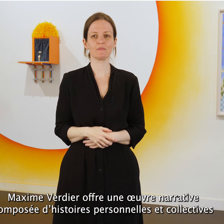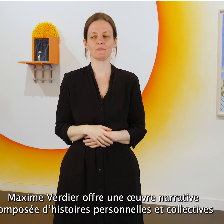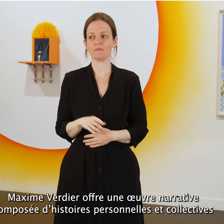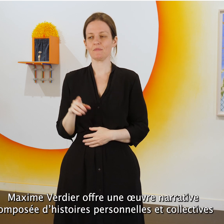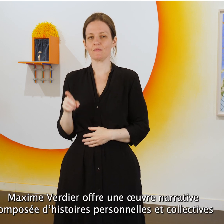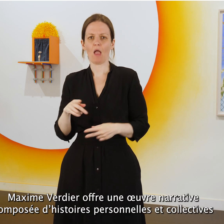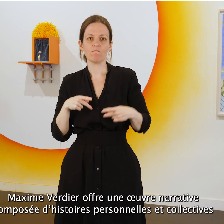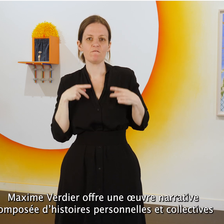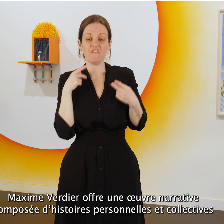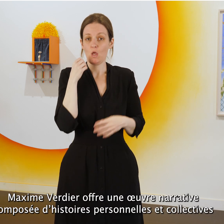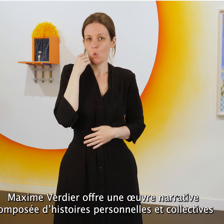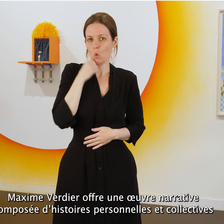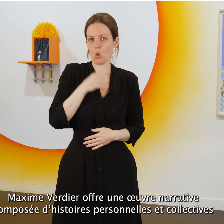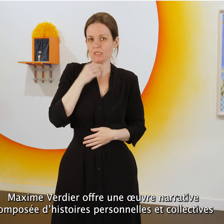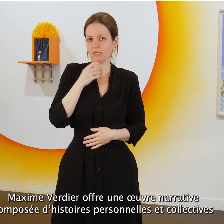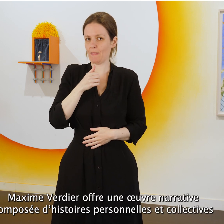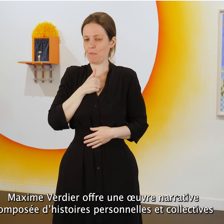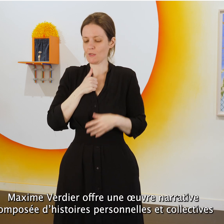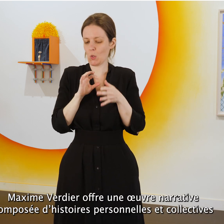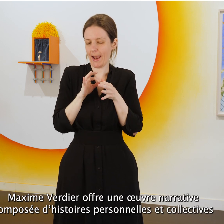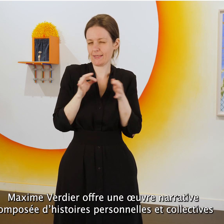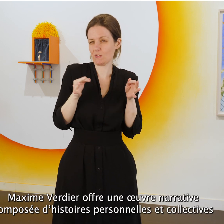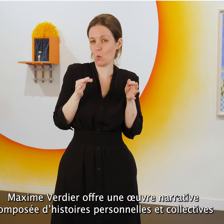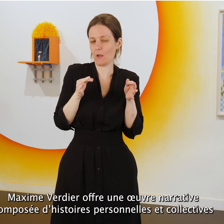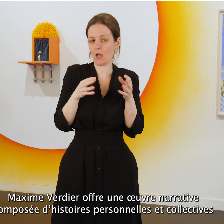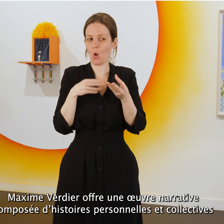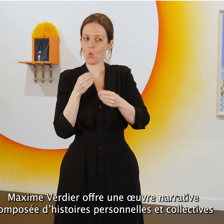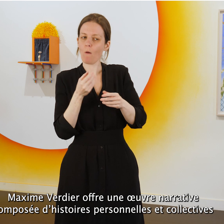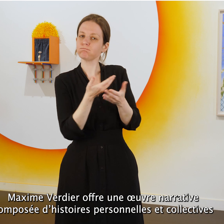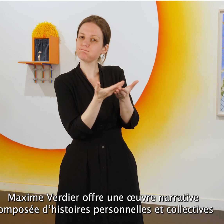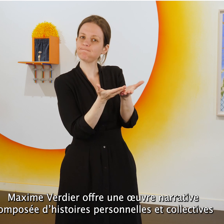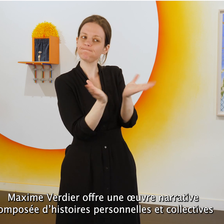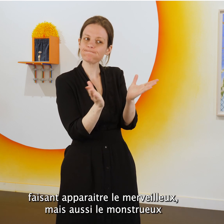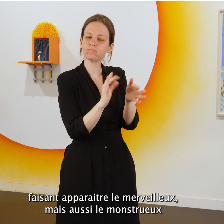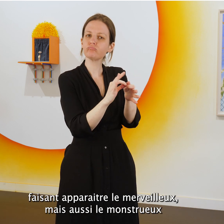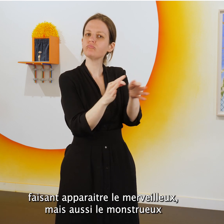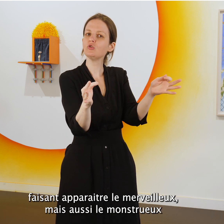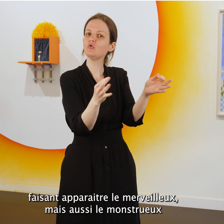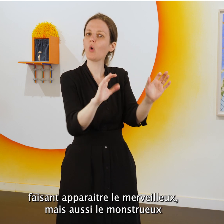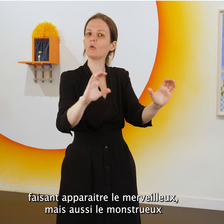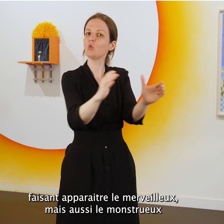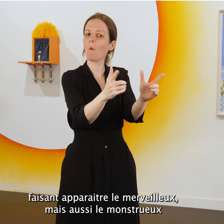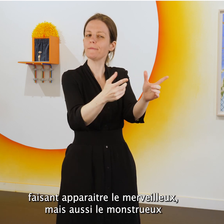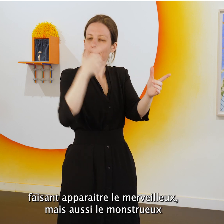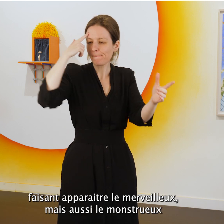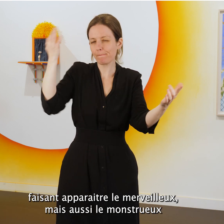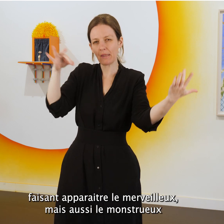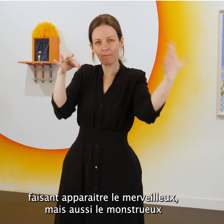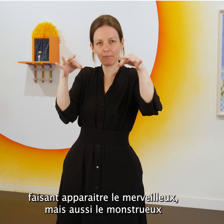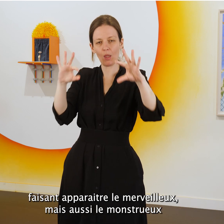Maxime Verdier offre une œuvre narrative composée d'histoires personnelles et collectives faisant apparaître le merveilleux, mais aussi